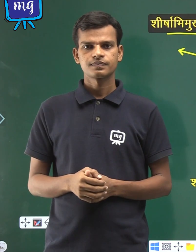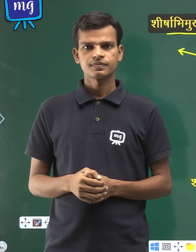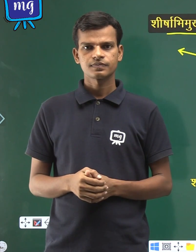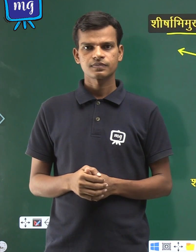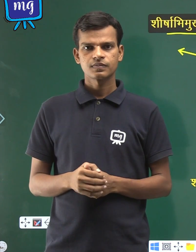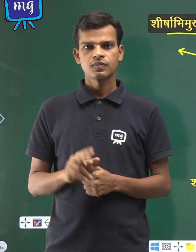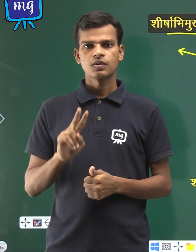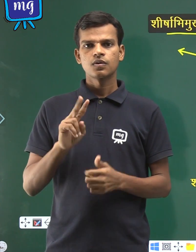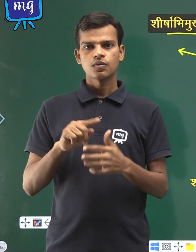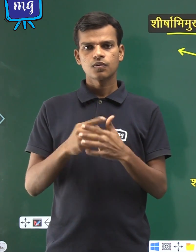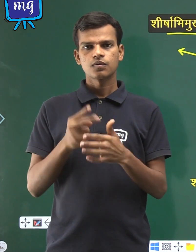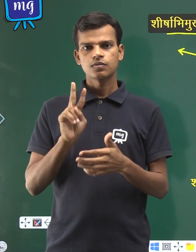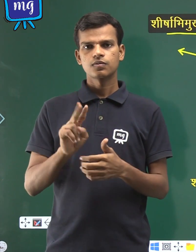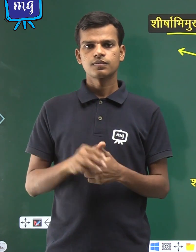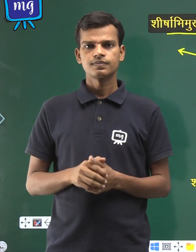कोण 2